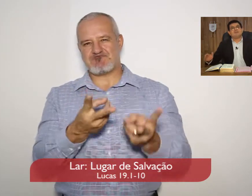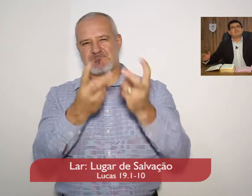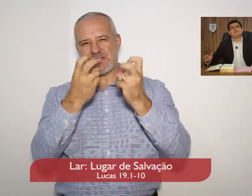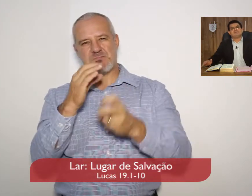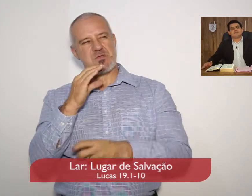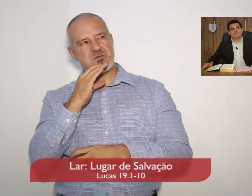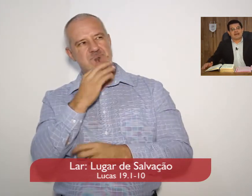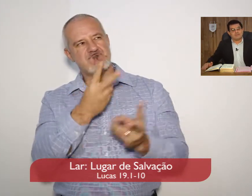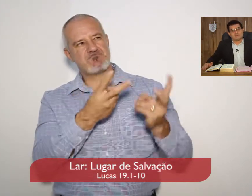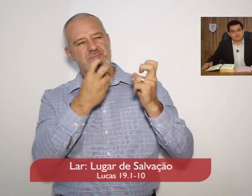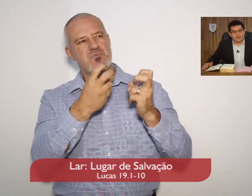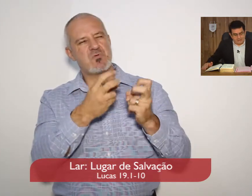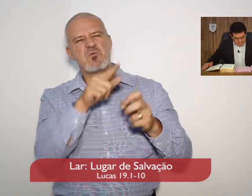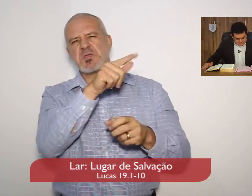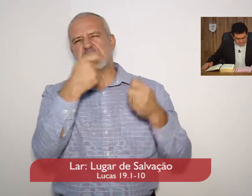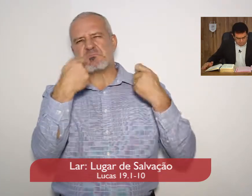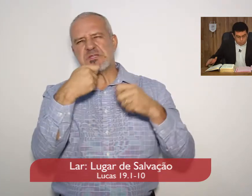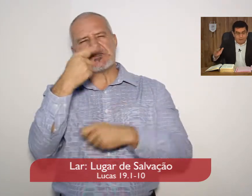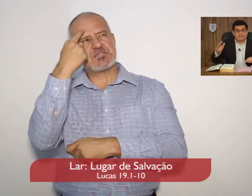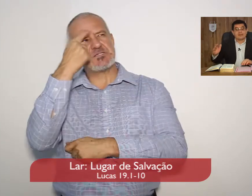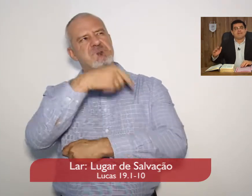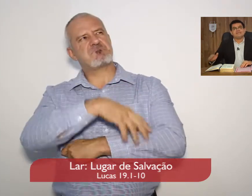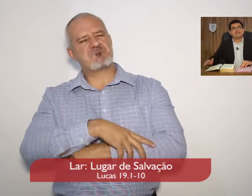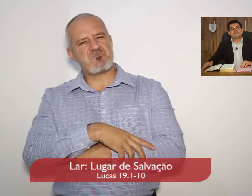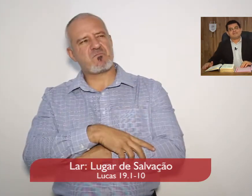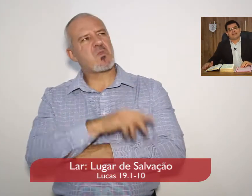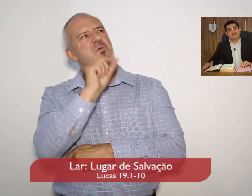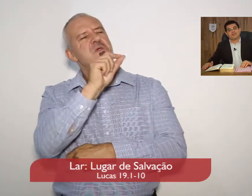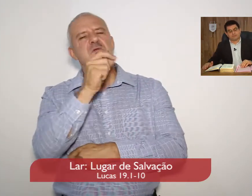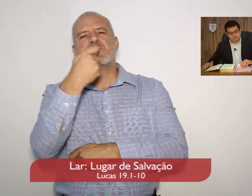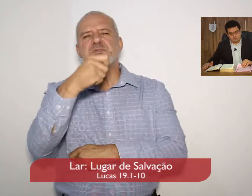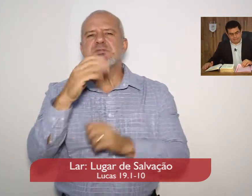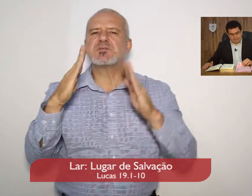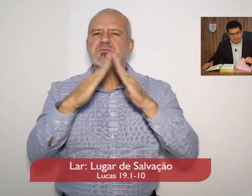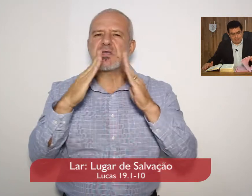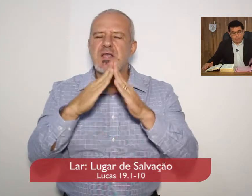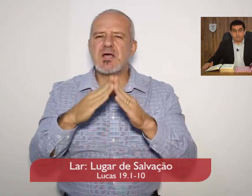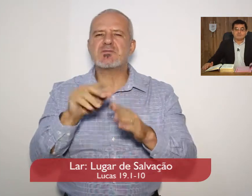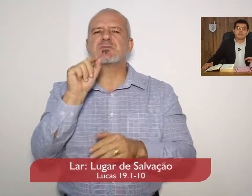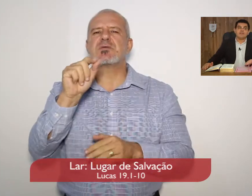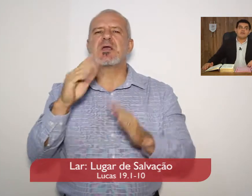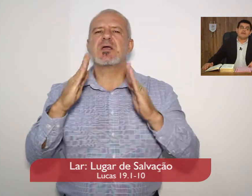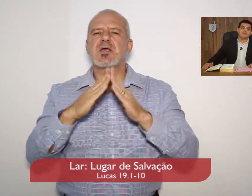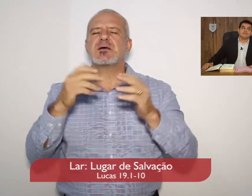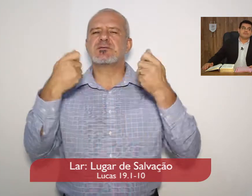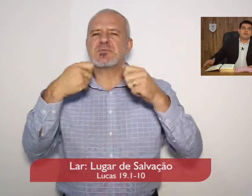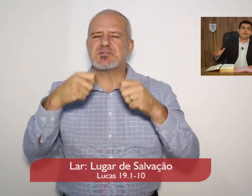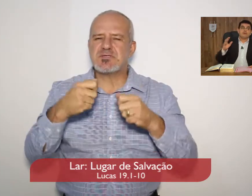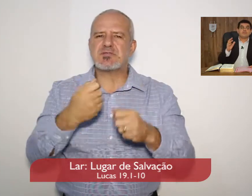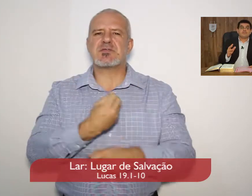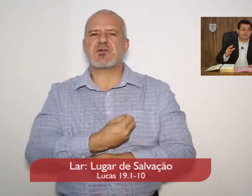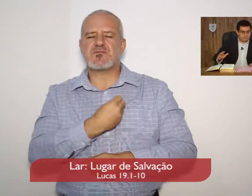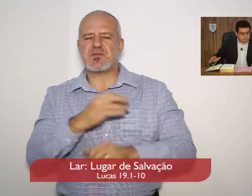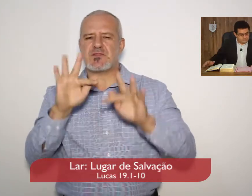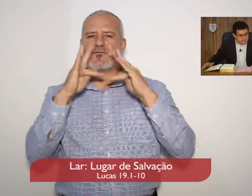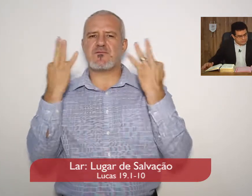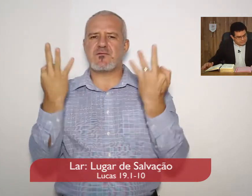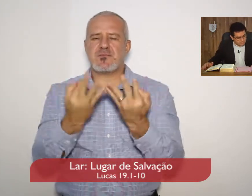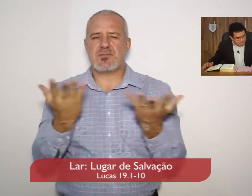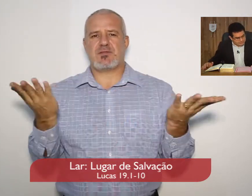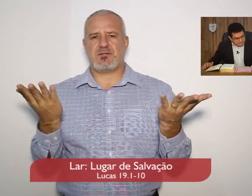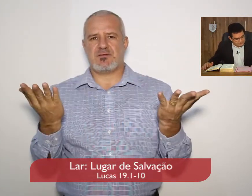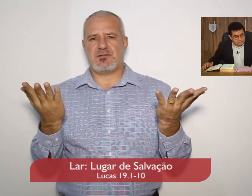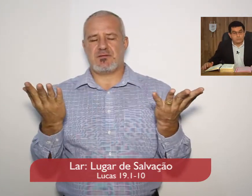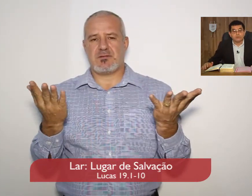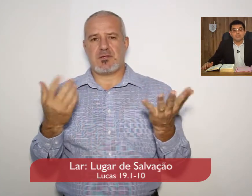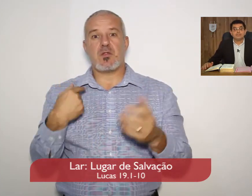Quais são as necessidades da sua casa? Quais são as necessidades do seu lar? Nós entendemos que os sãos, eles